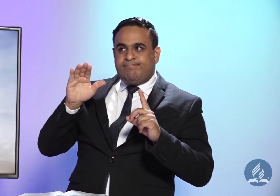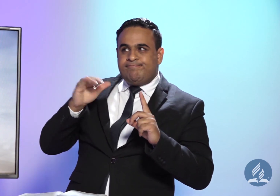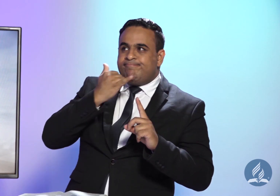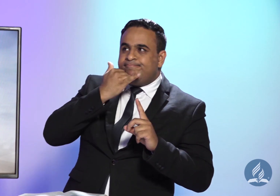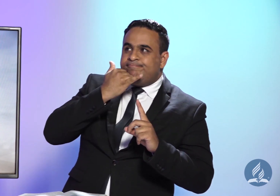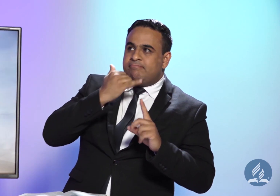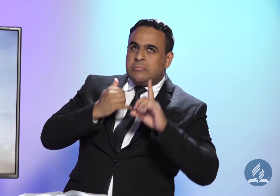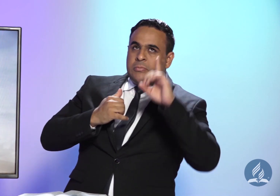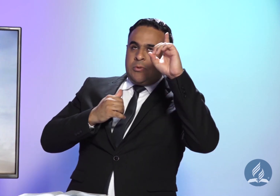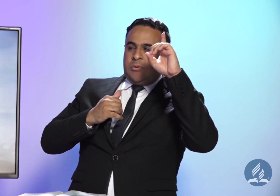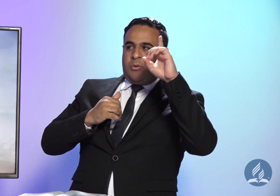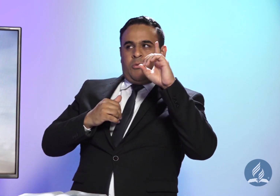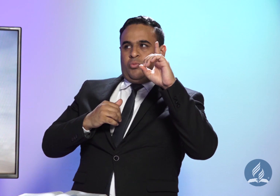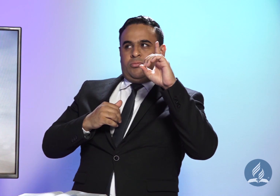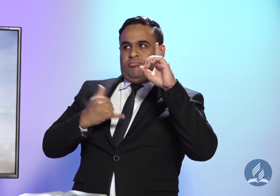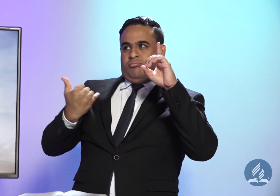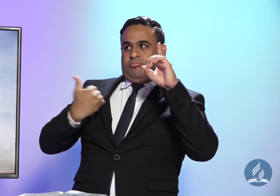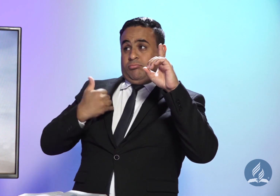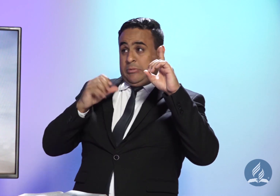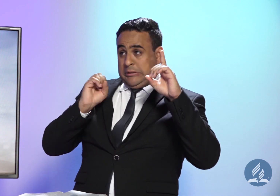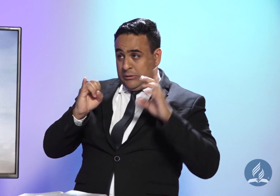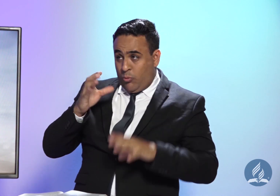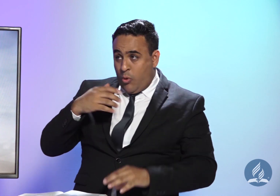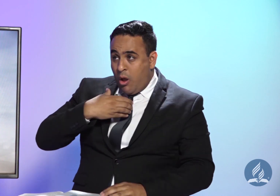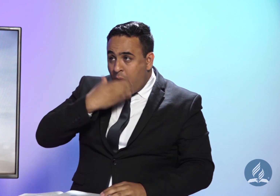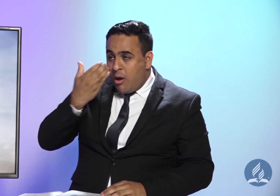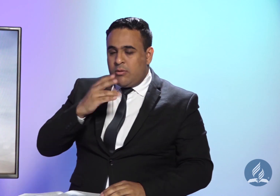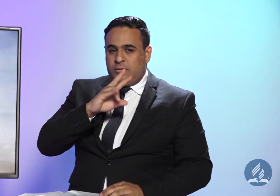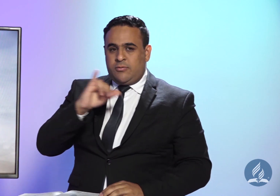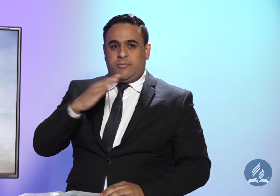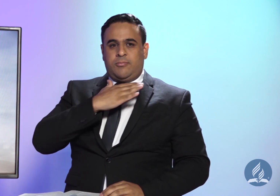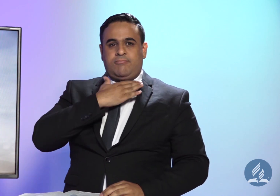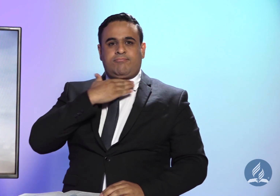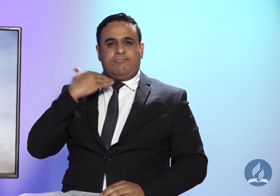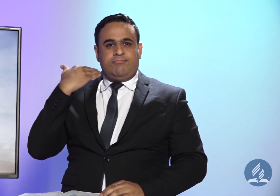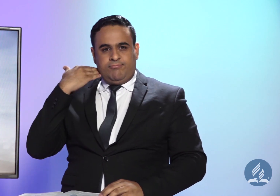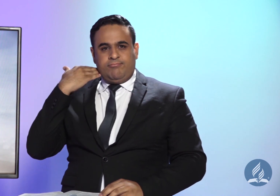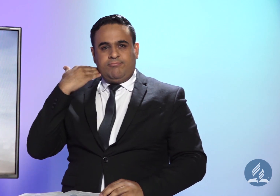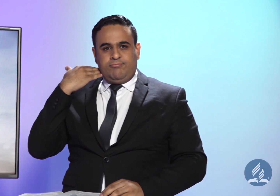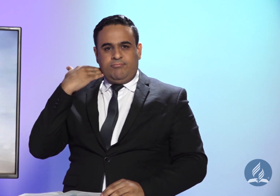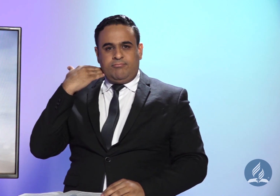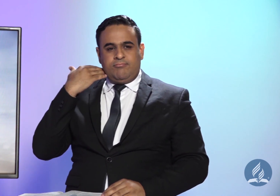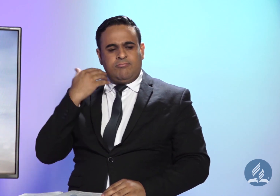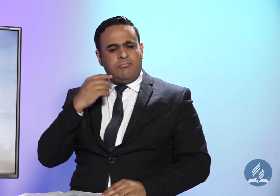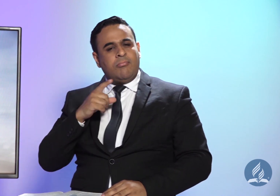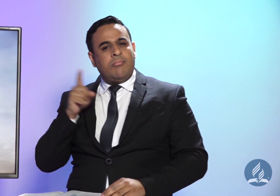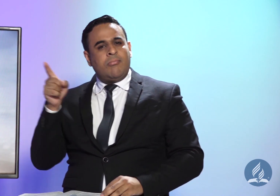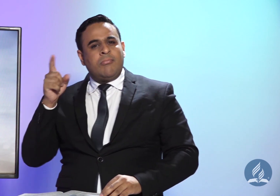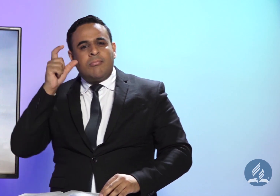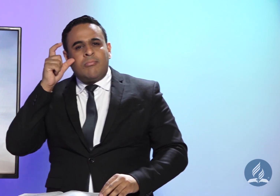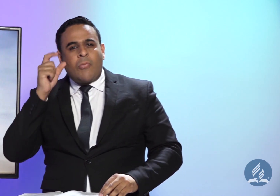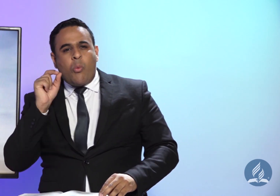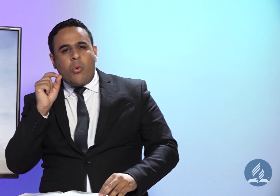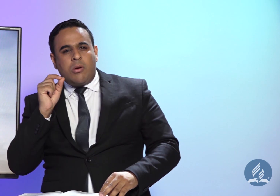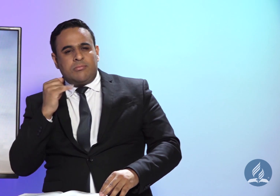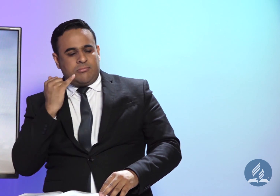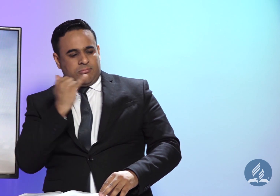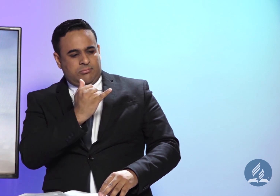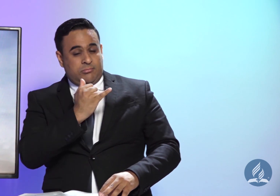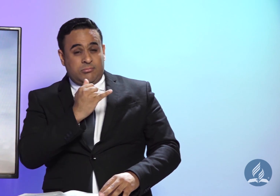o desejo de desobedecer a Deus comendo fruto. A princípio ela resistiu dizendo de que Deus havia